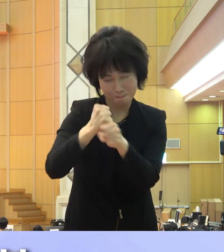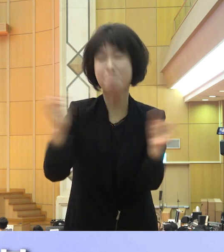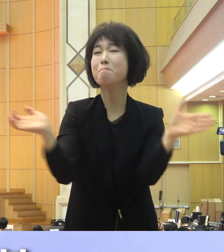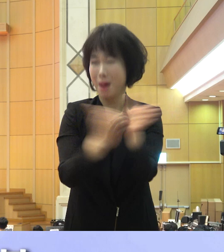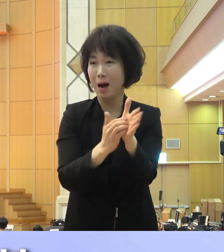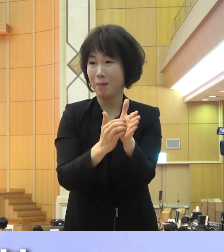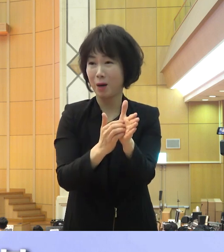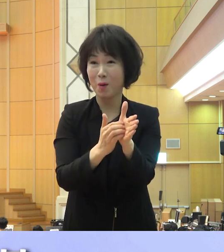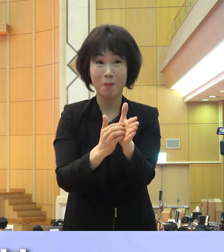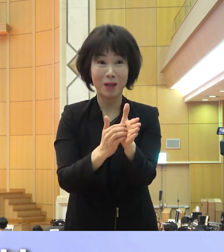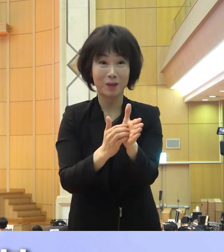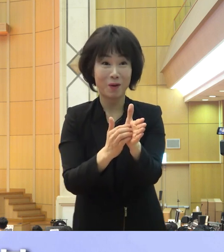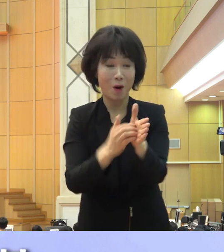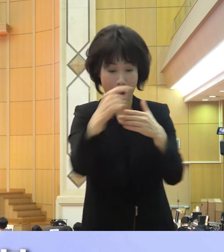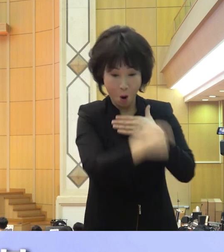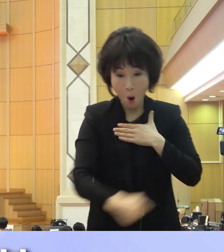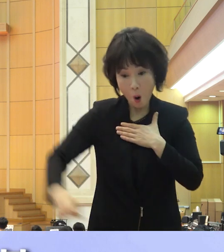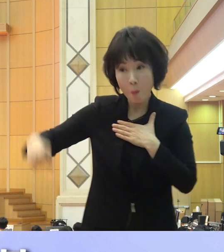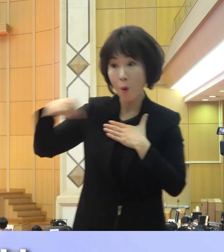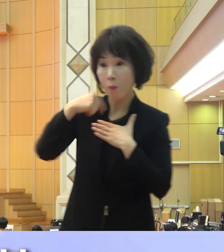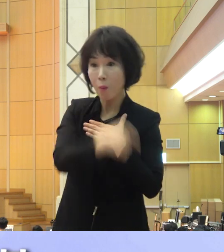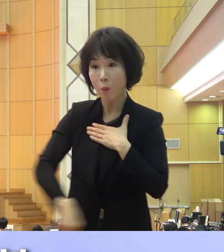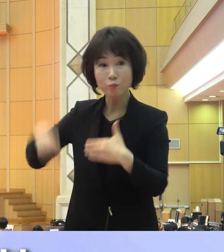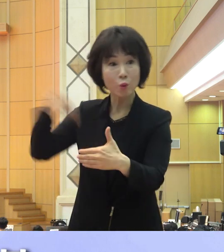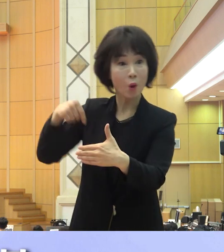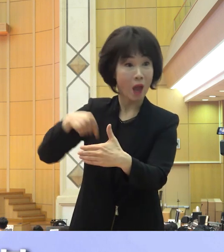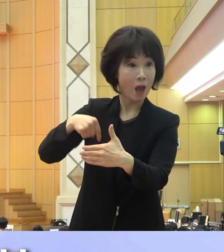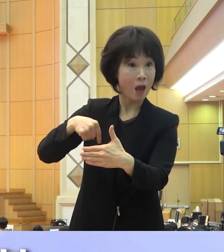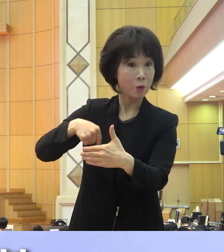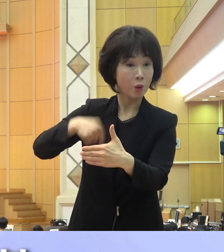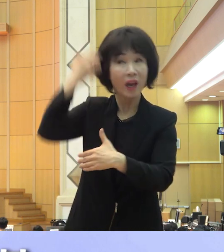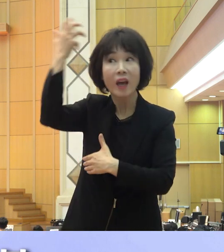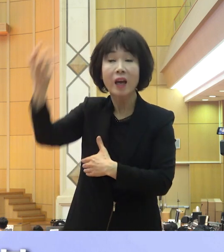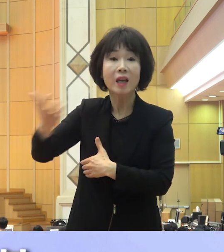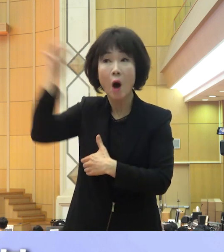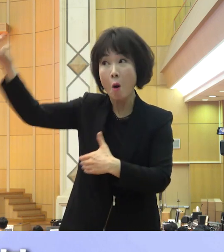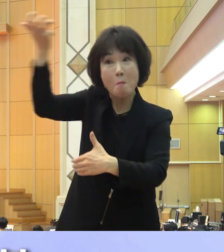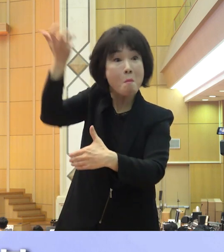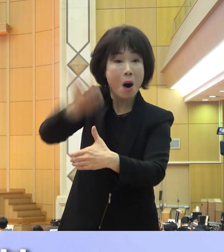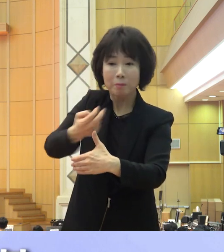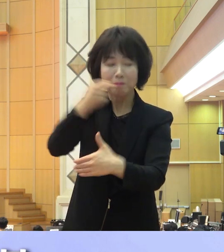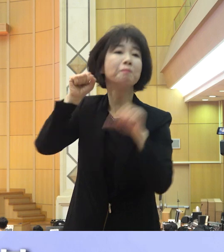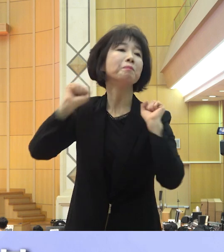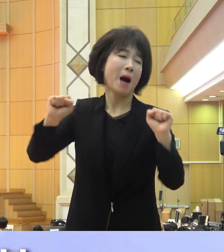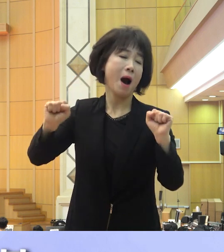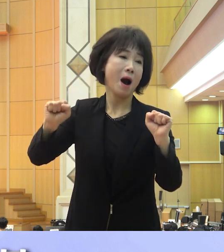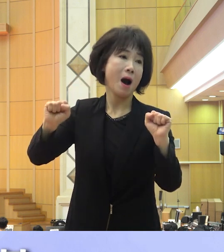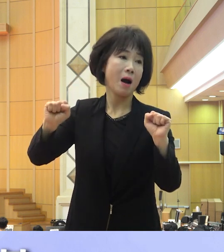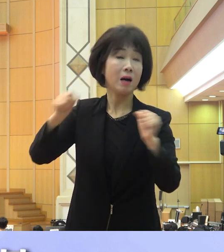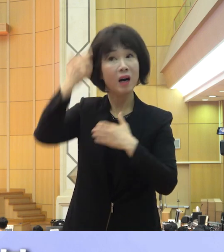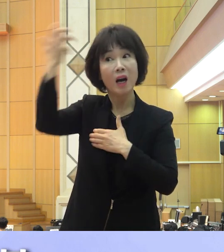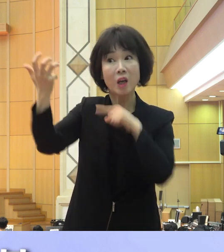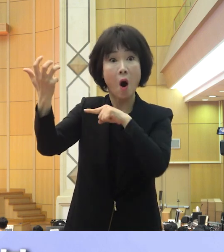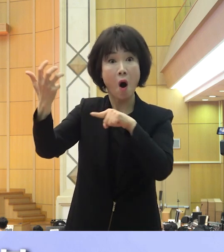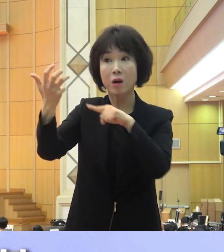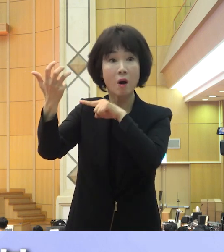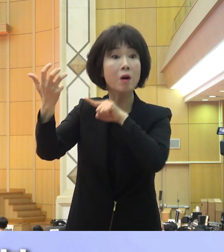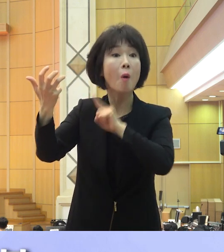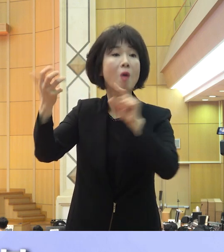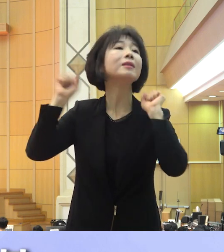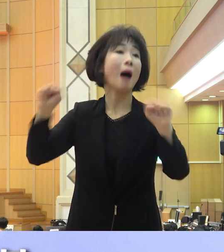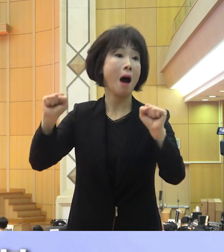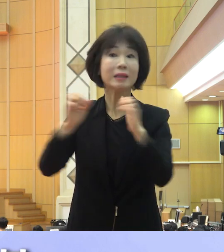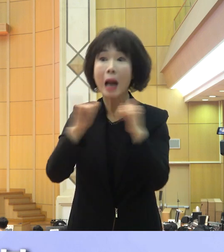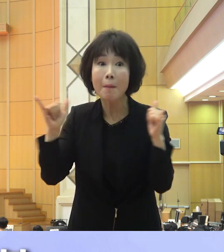만들어서 육체 속에 영을 살게 하고 영이 살아있는